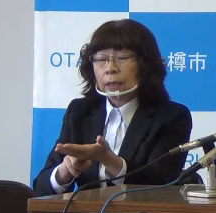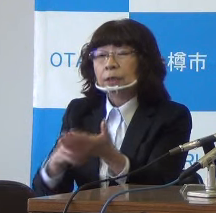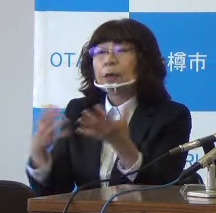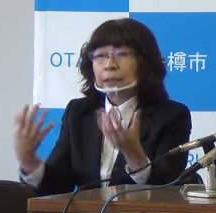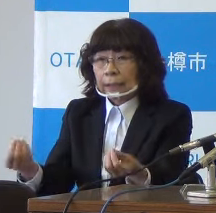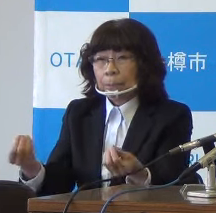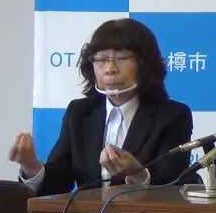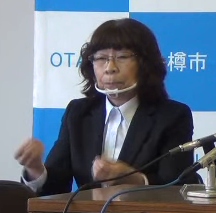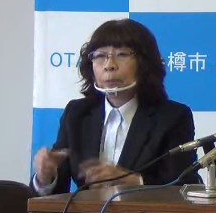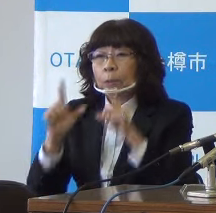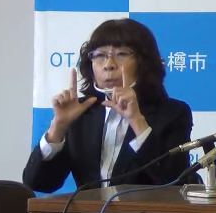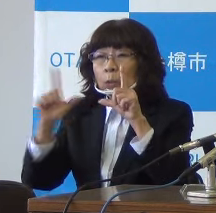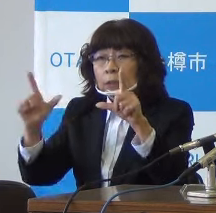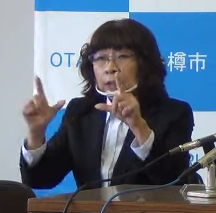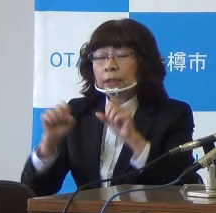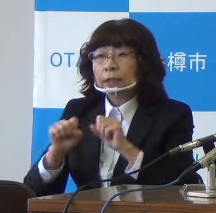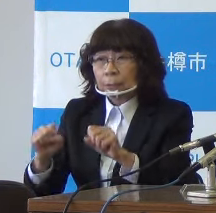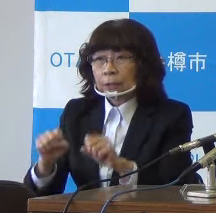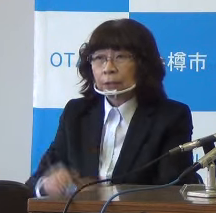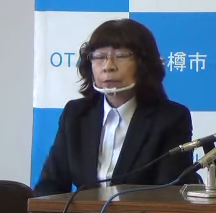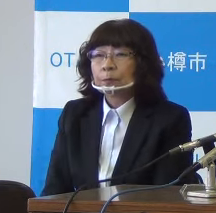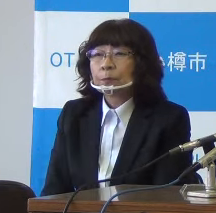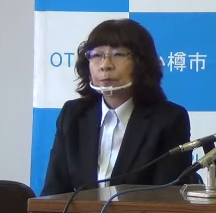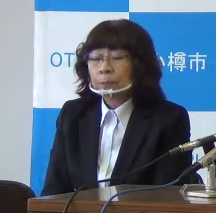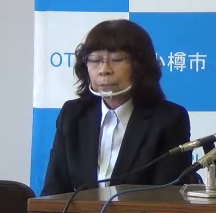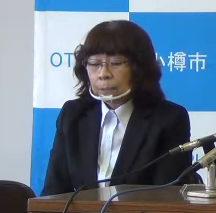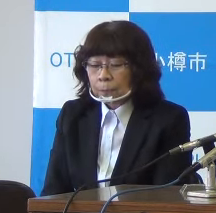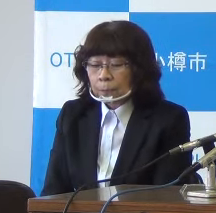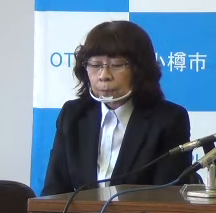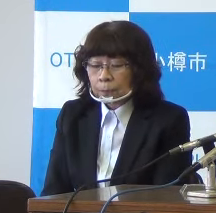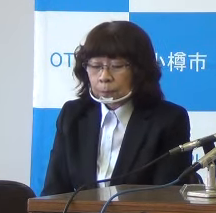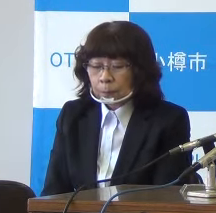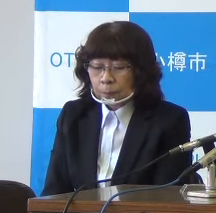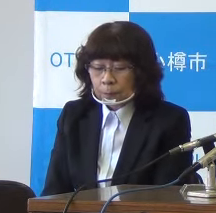たのでお知らせいたします。